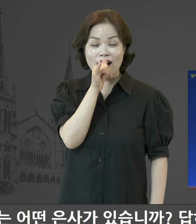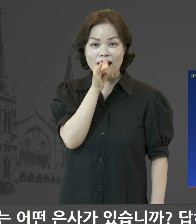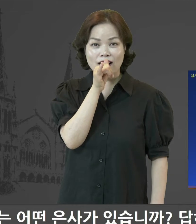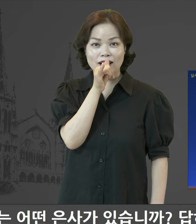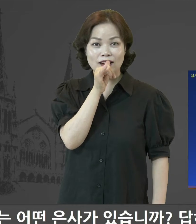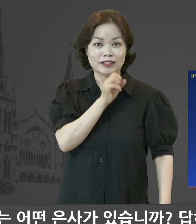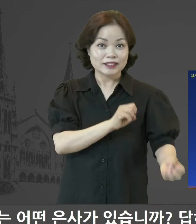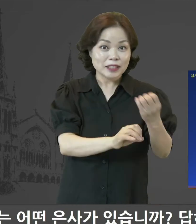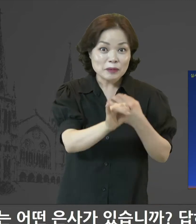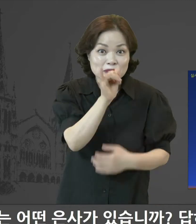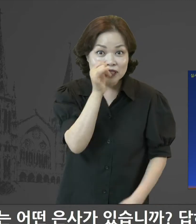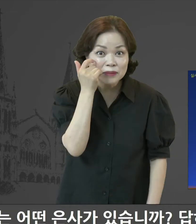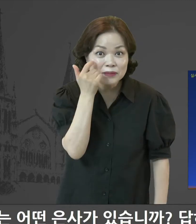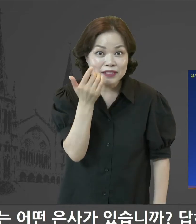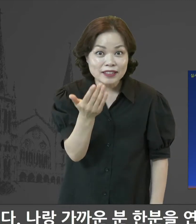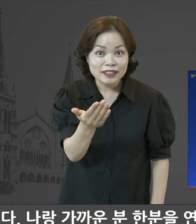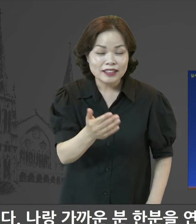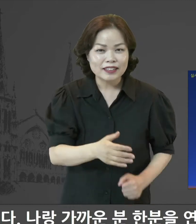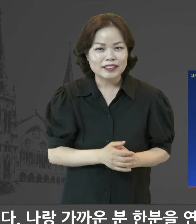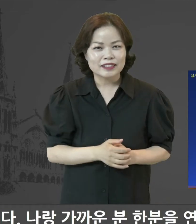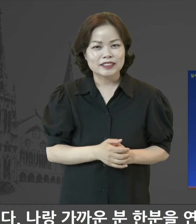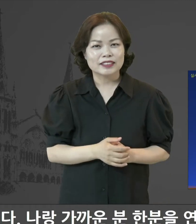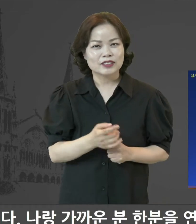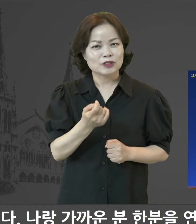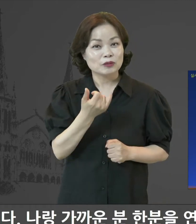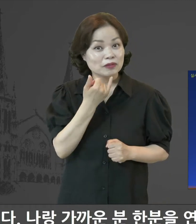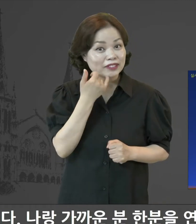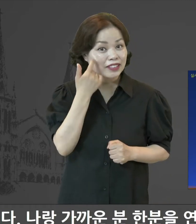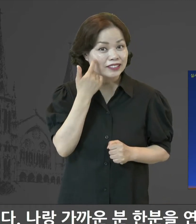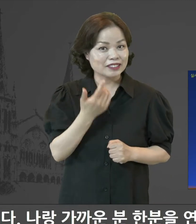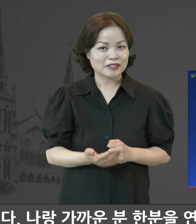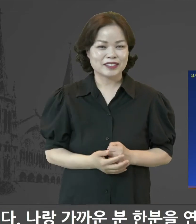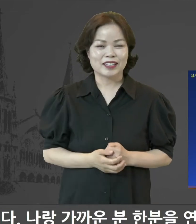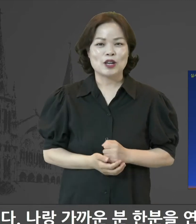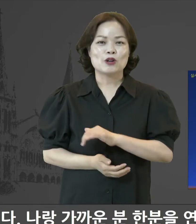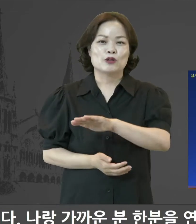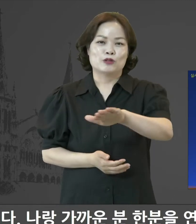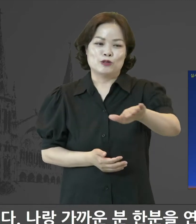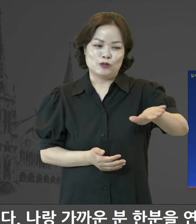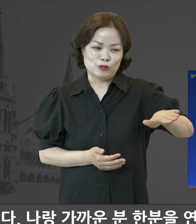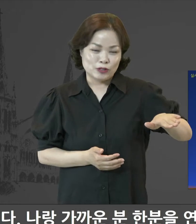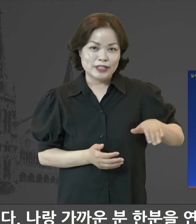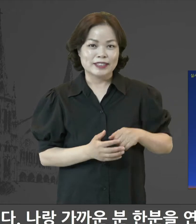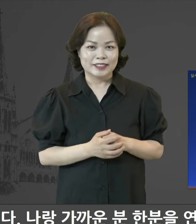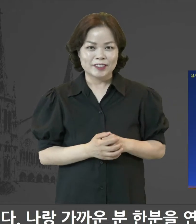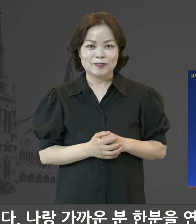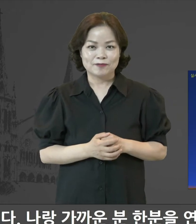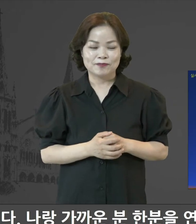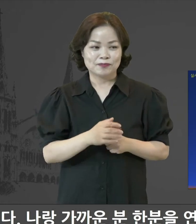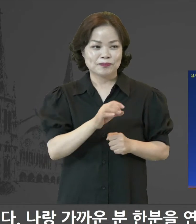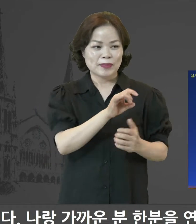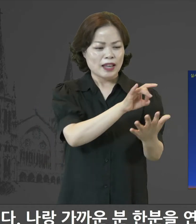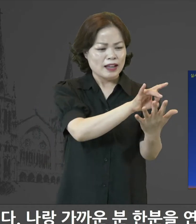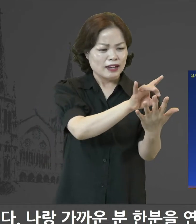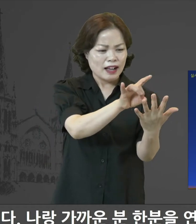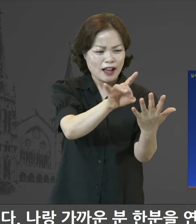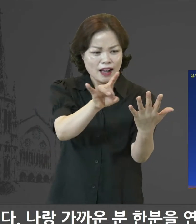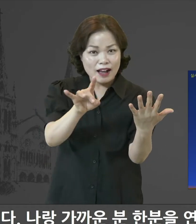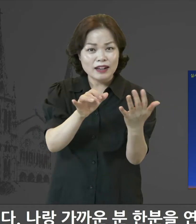답이 되십니까? 조금 나아지셨죠? 우리에게 각